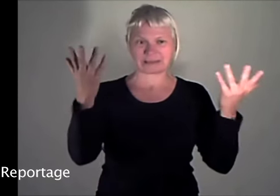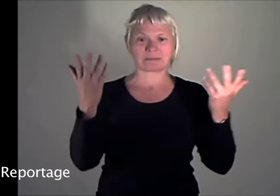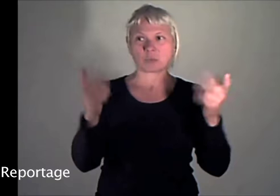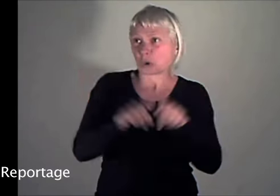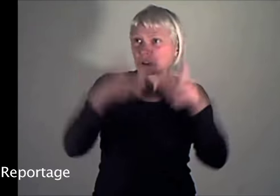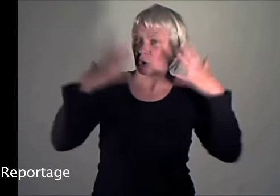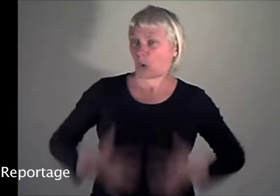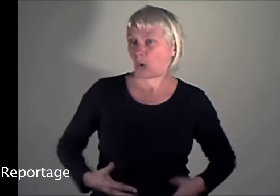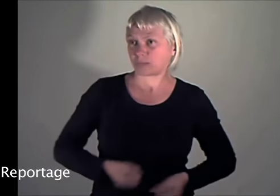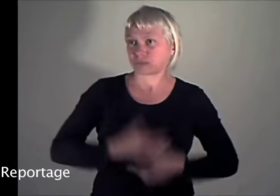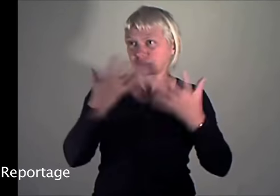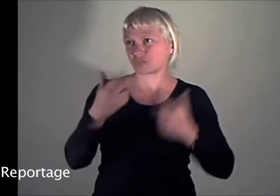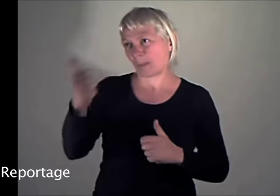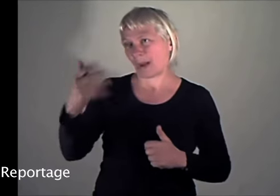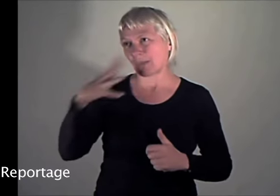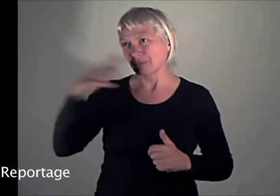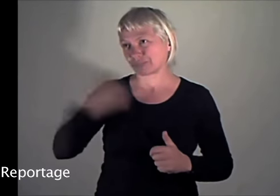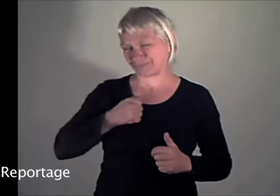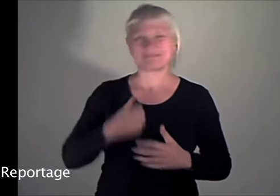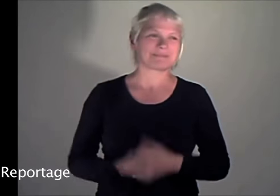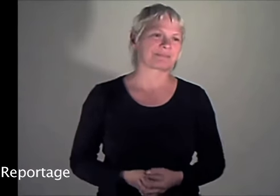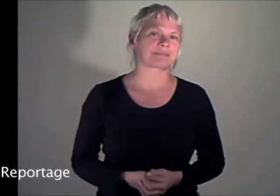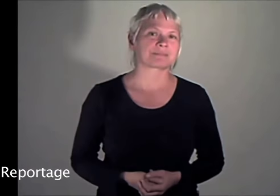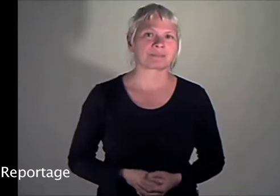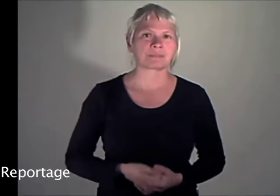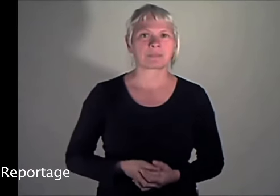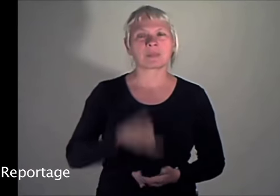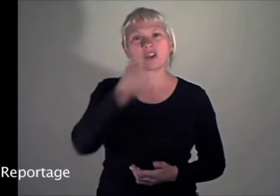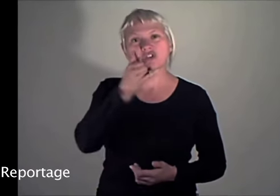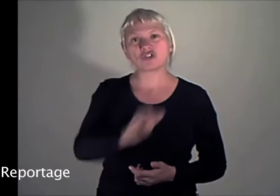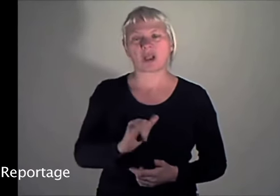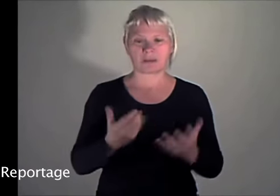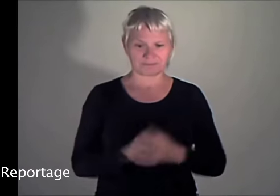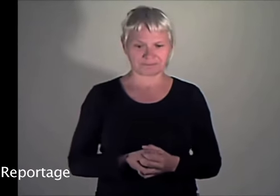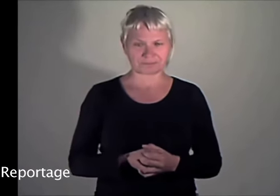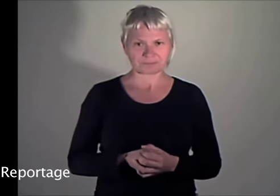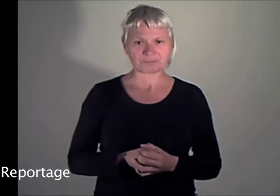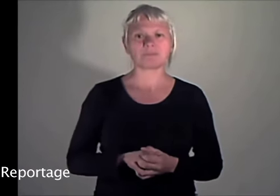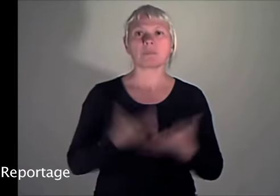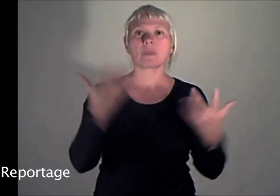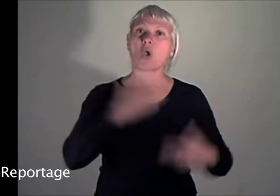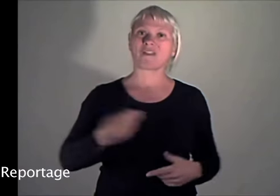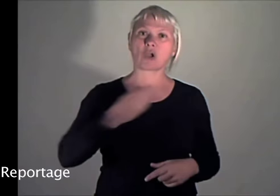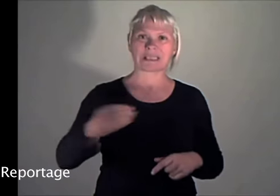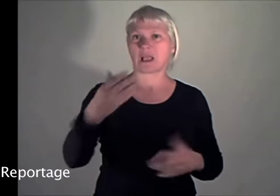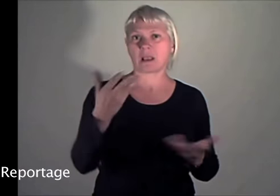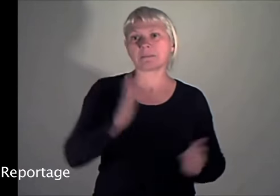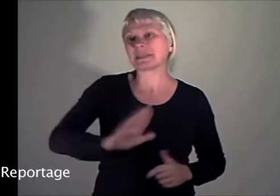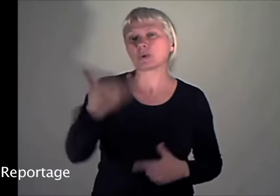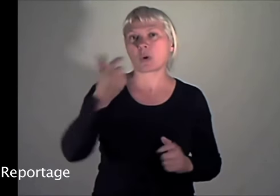c'est linéaire en fait, quand on parle, c'est un mot après l'autre. Hein. Donc la langue des signes, en fait, t'as plusieurs choses qui